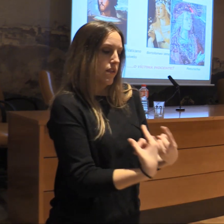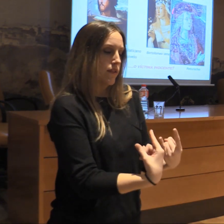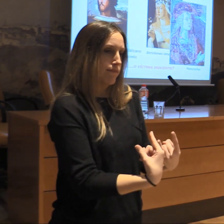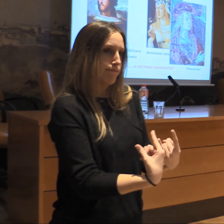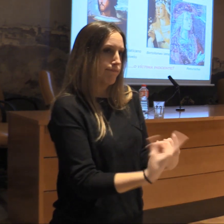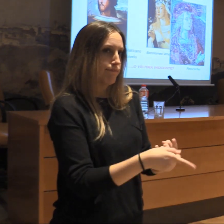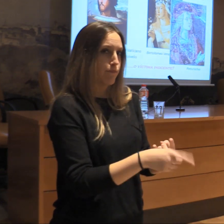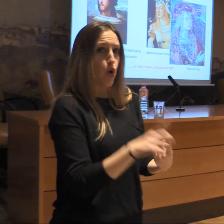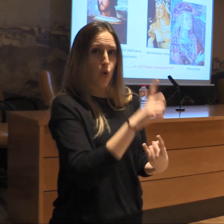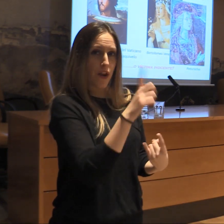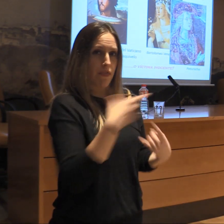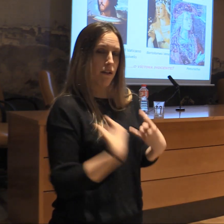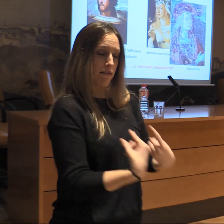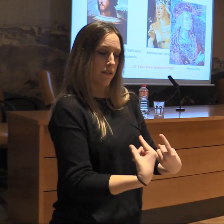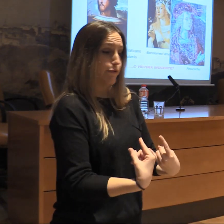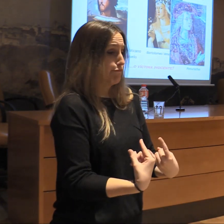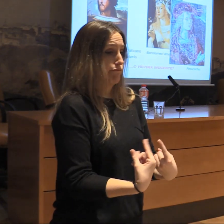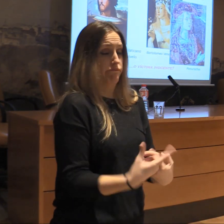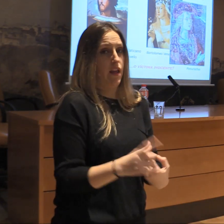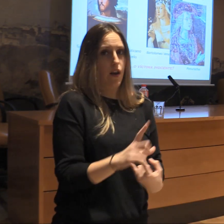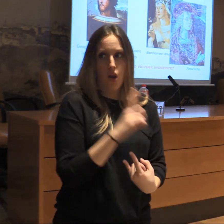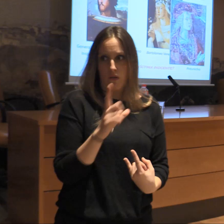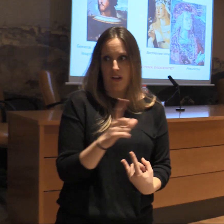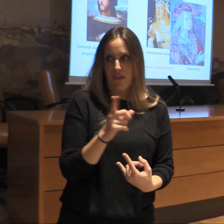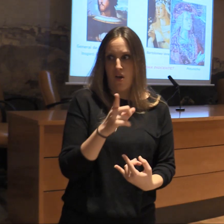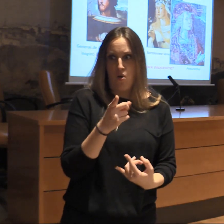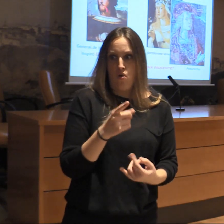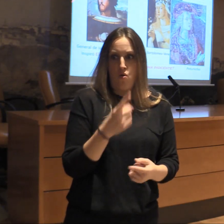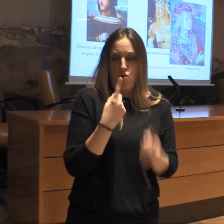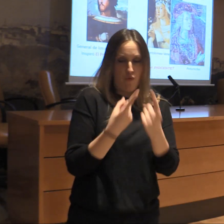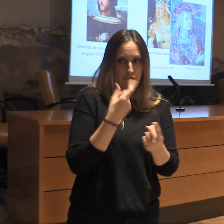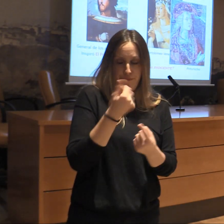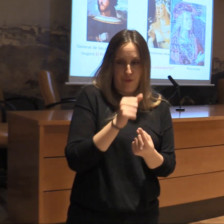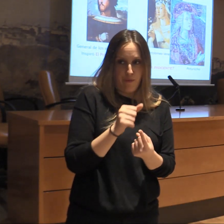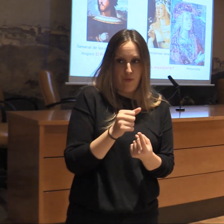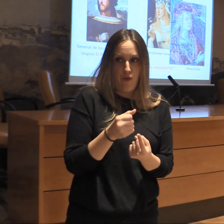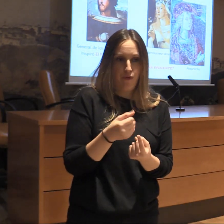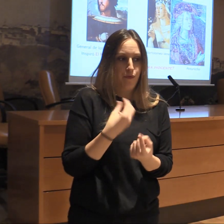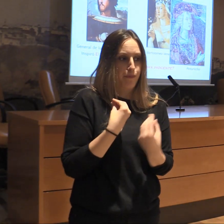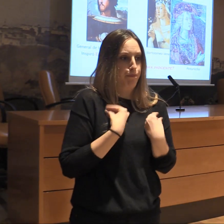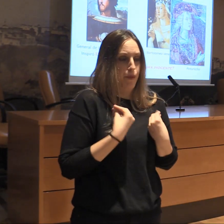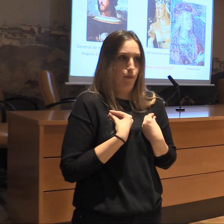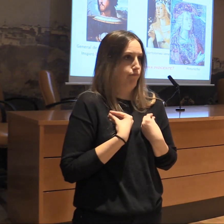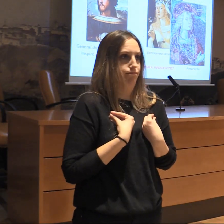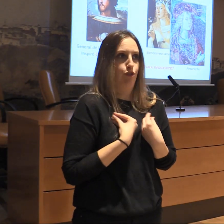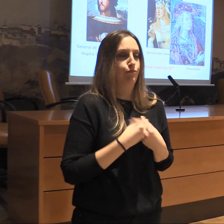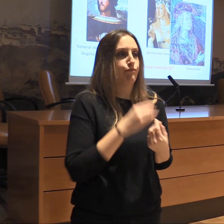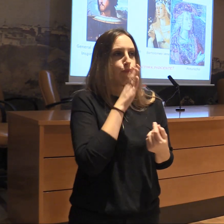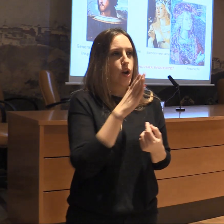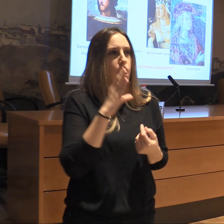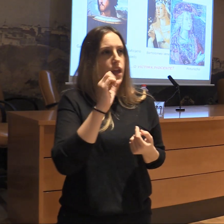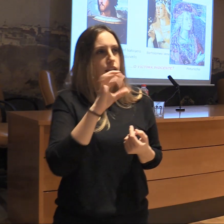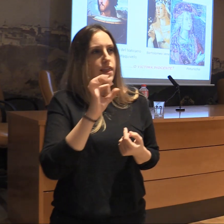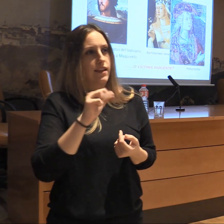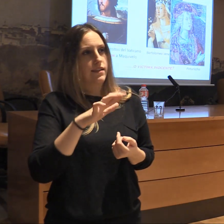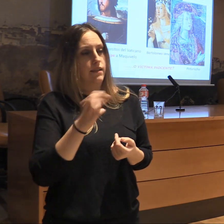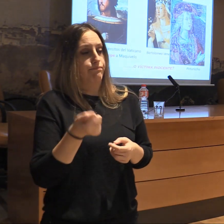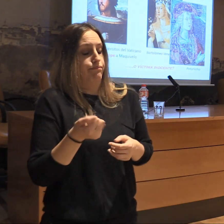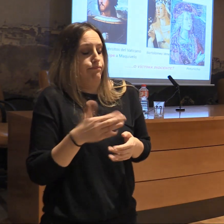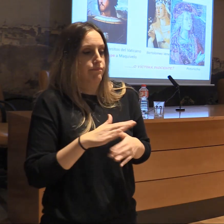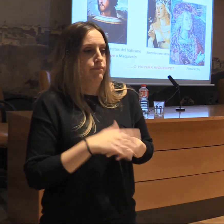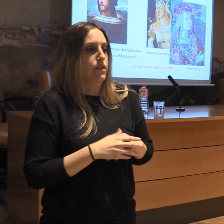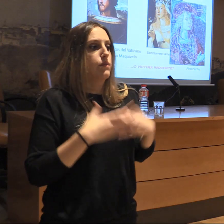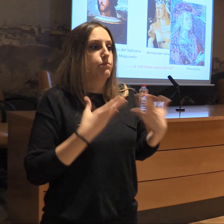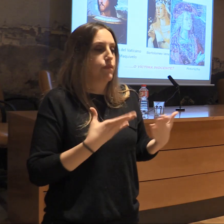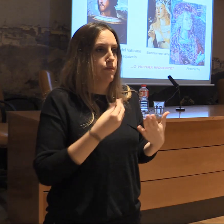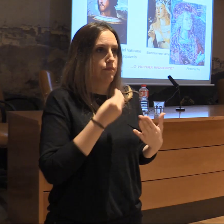hecho, a Lucrecia no le duró ni un novio ni un marido vivo mientras César estuvo cerca. Finalmente, bueno, ella